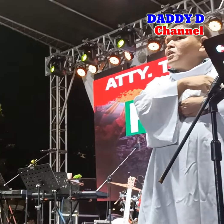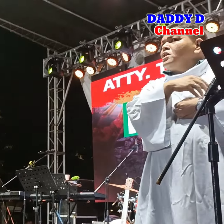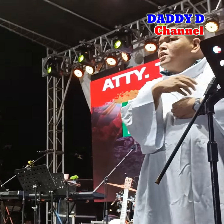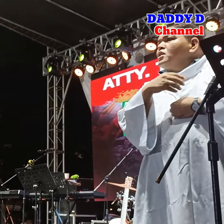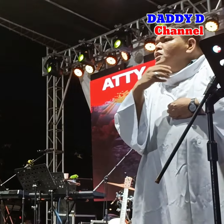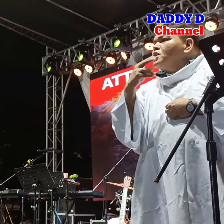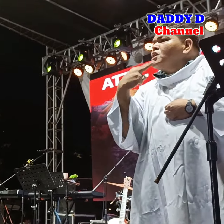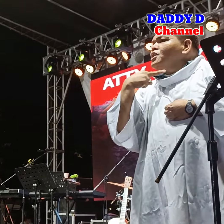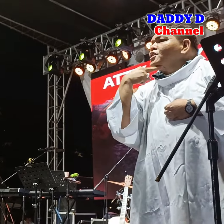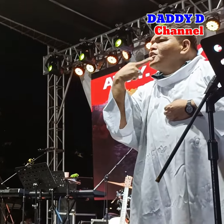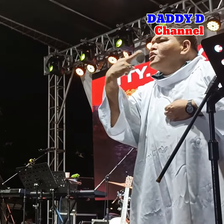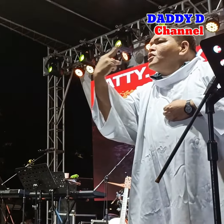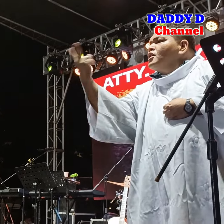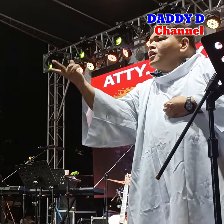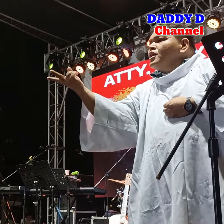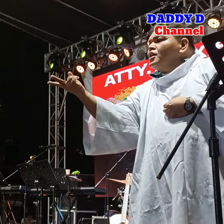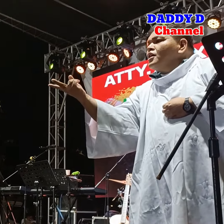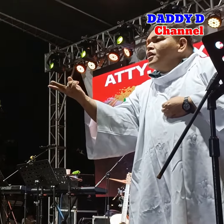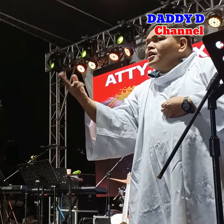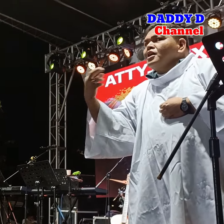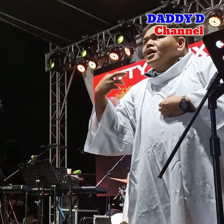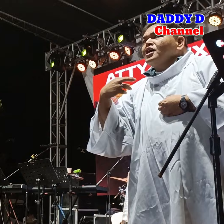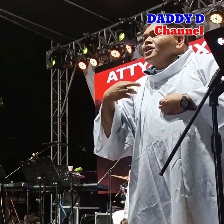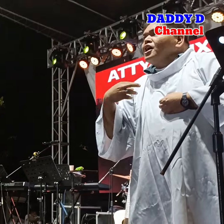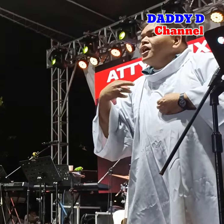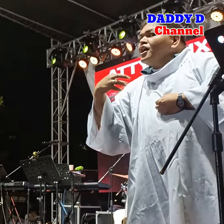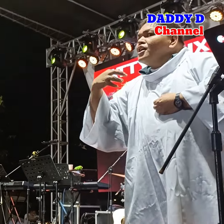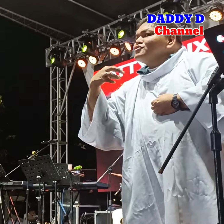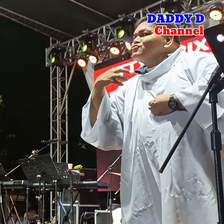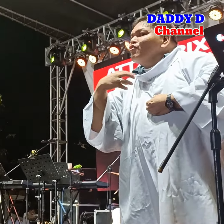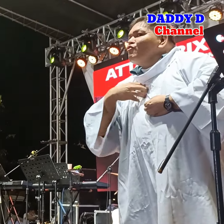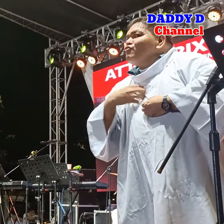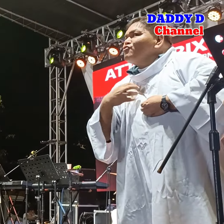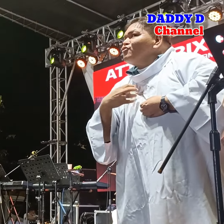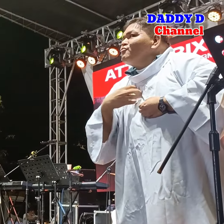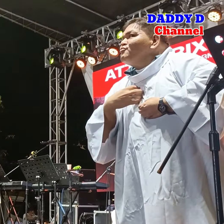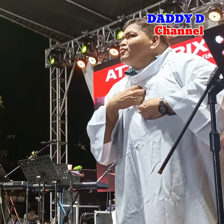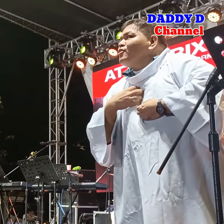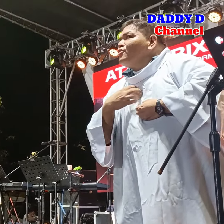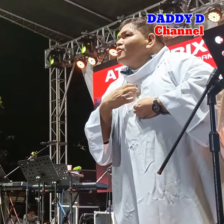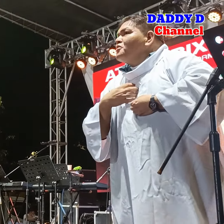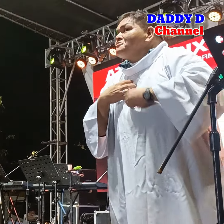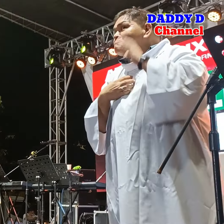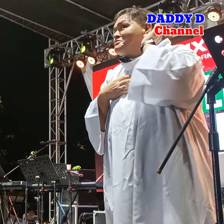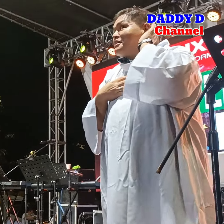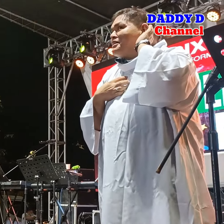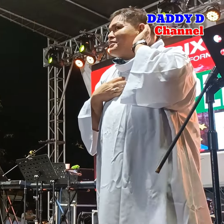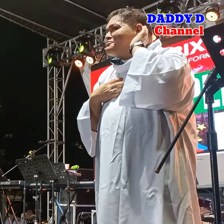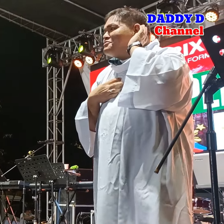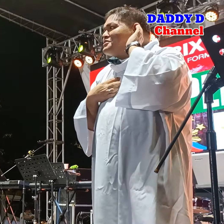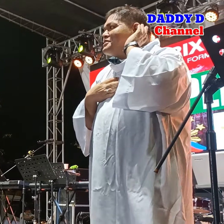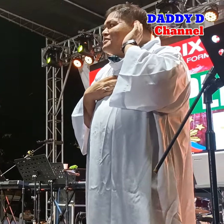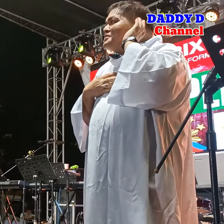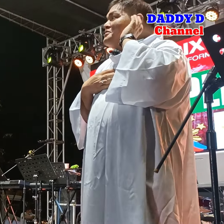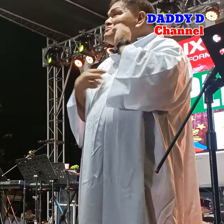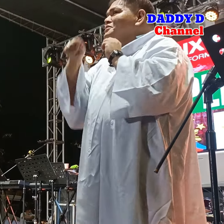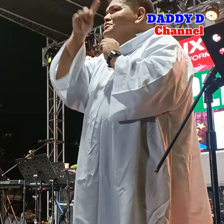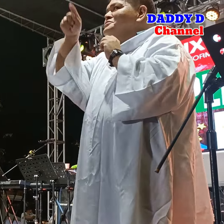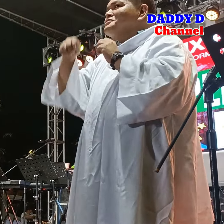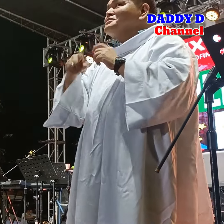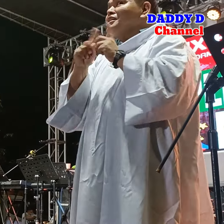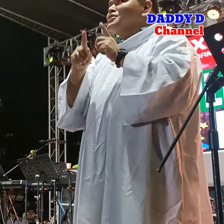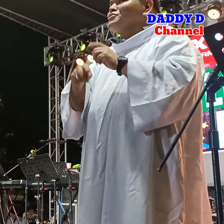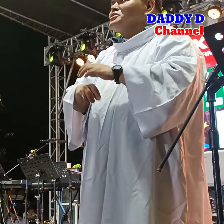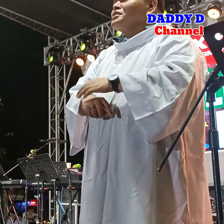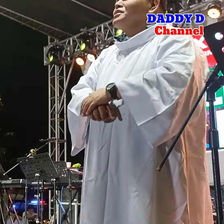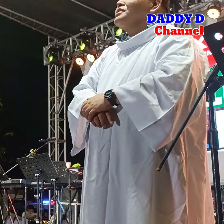ang boses ng mga may-ari sa kanila. So nakikinig ang Pangulo sa kanila, pag sila may tanong,